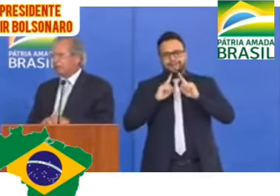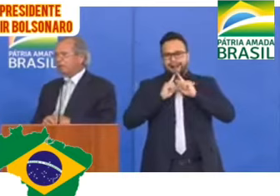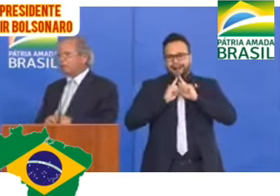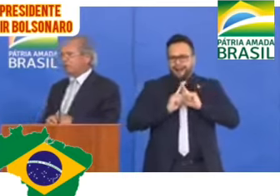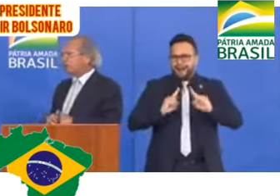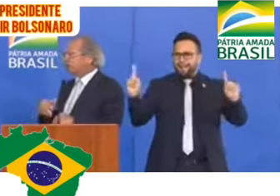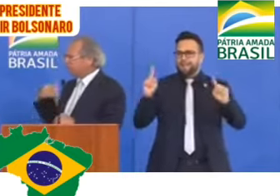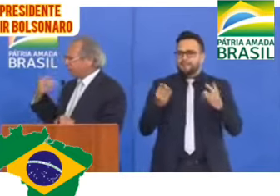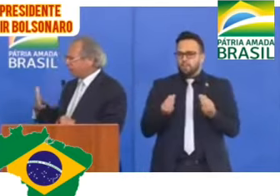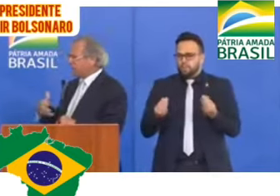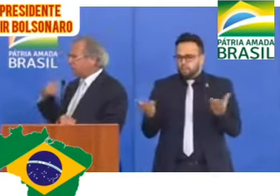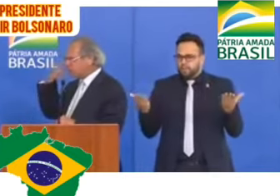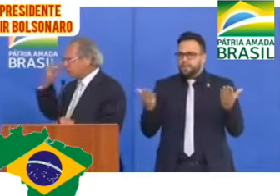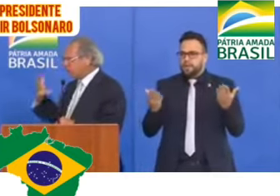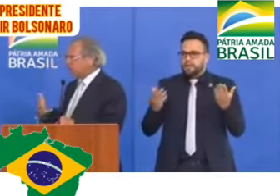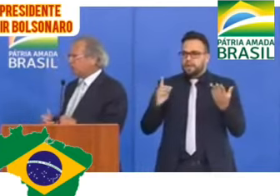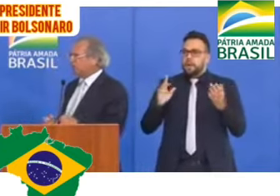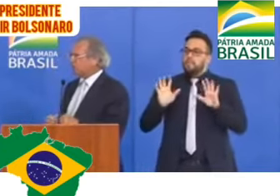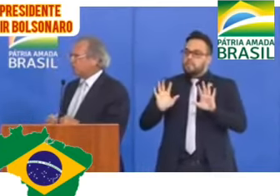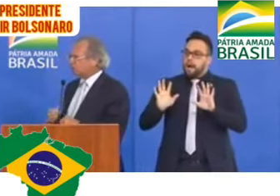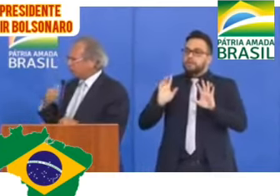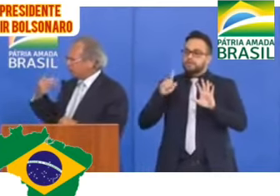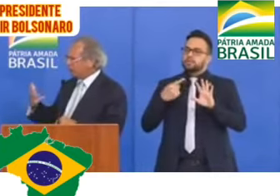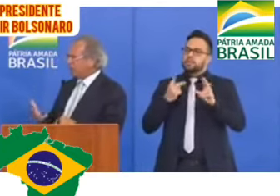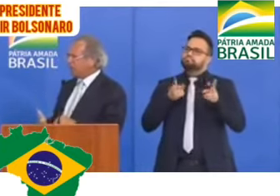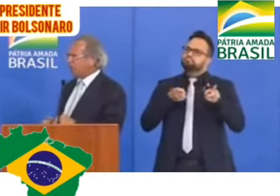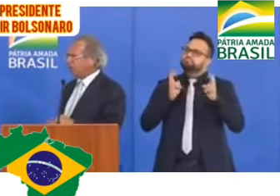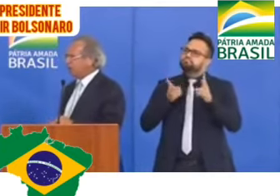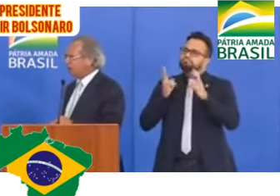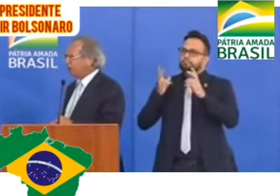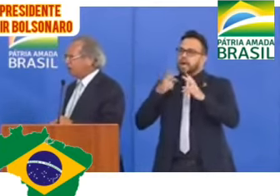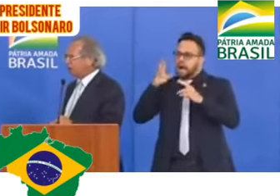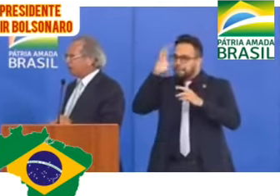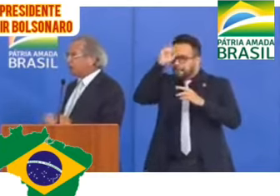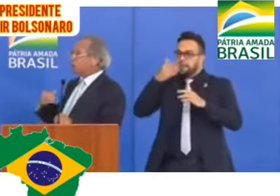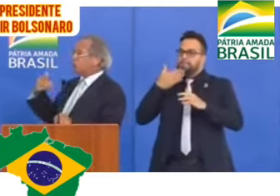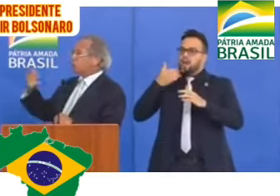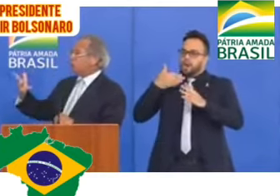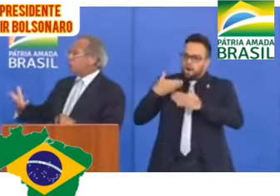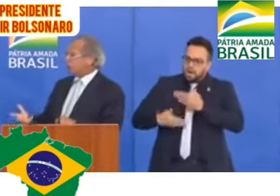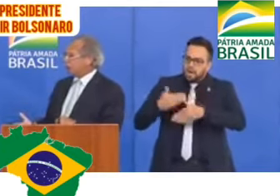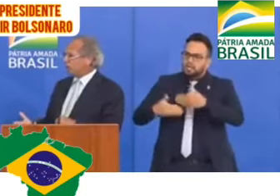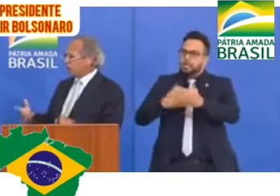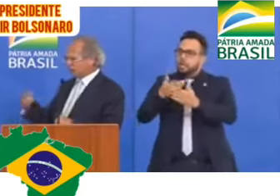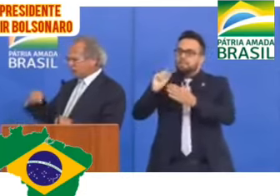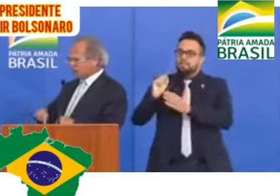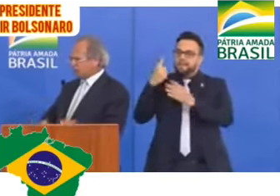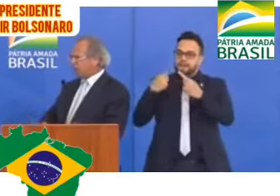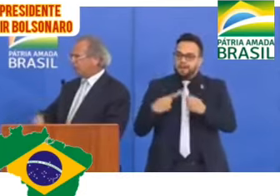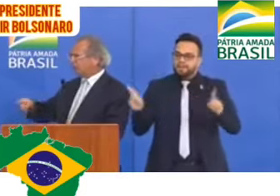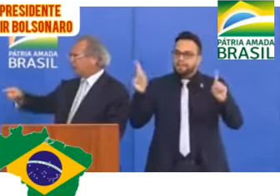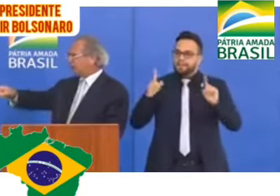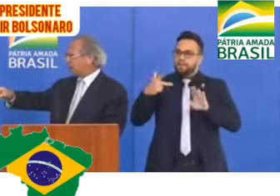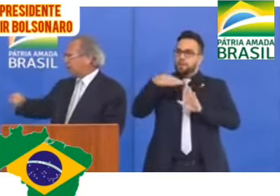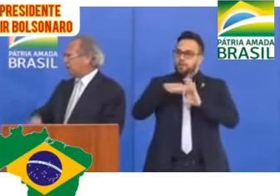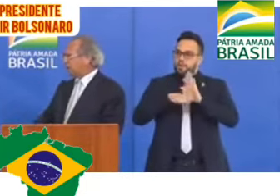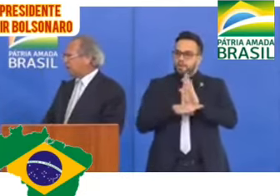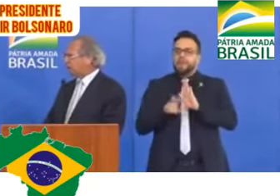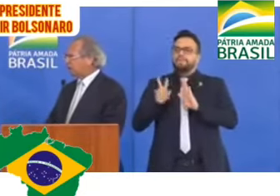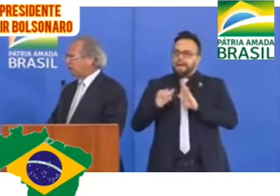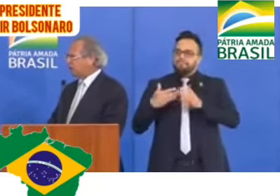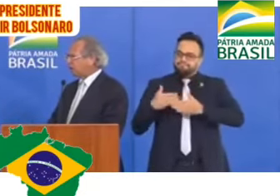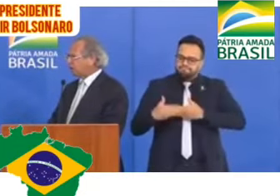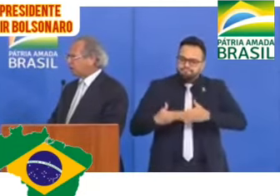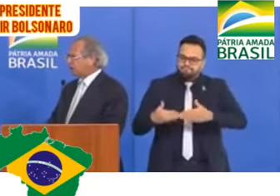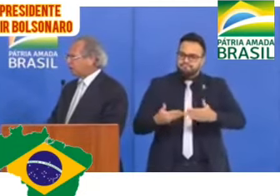reclamação, nós aprendendo, escutando, e melhorando o tempo inteiro, lançamos nosso primeiro programa, que está sendo aperfeiçoado, lançado